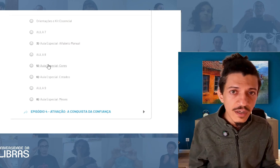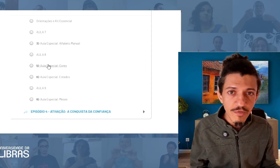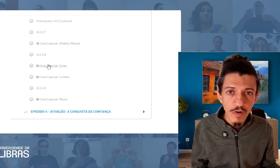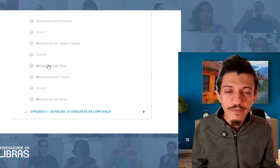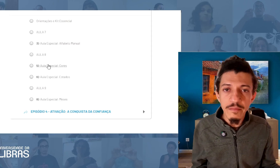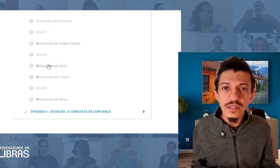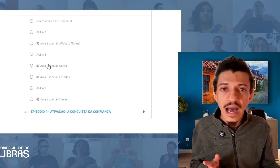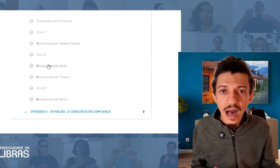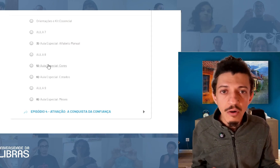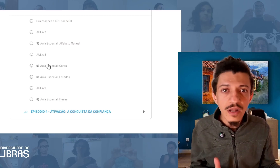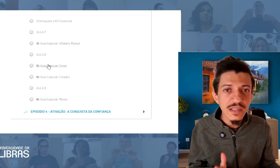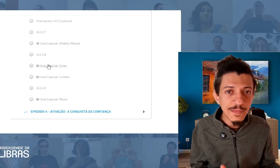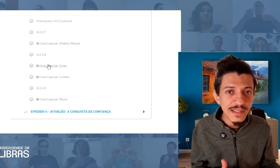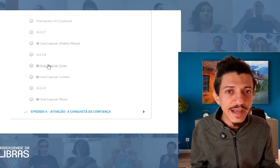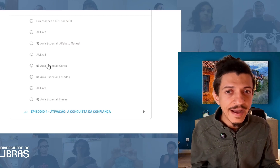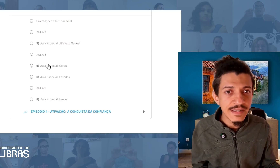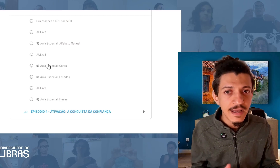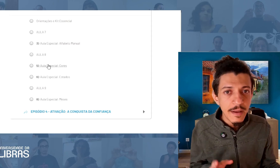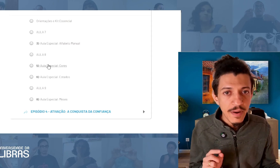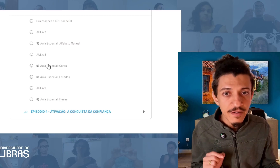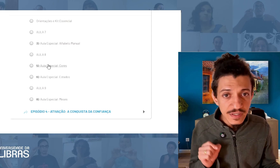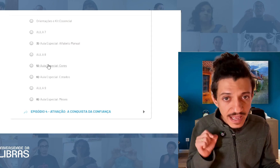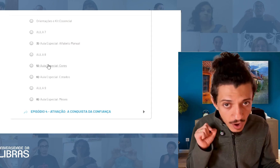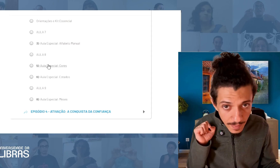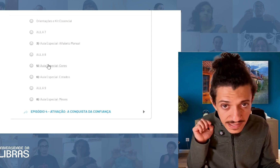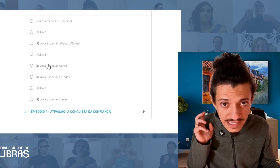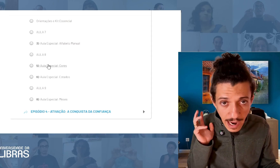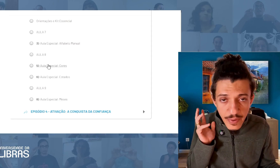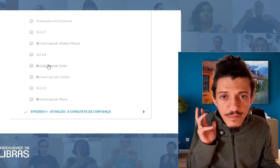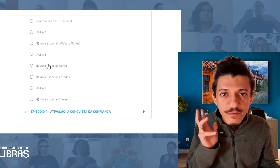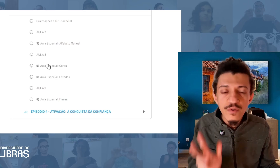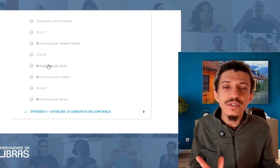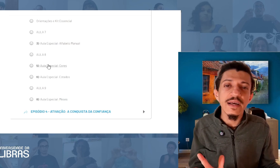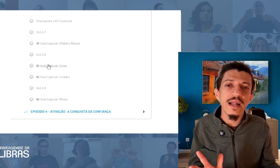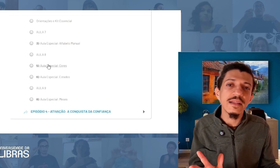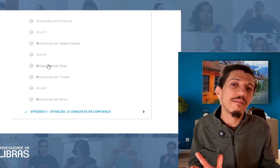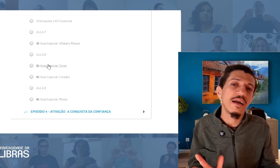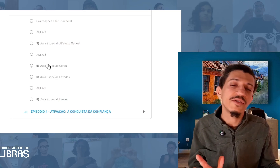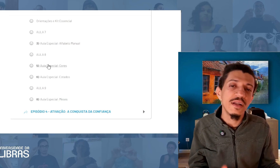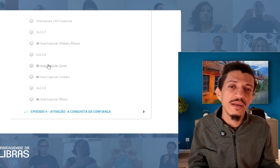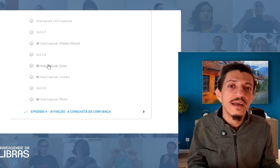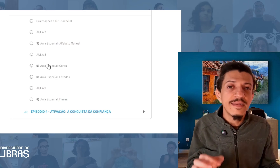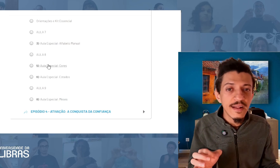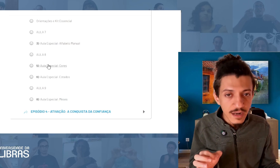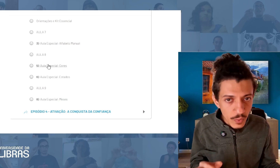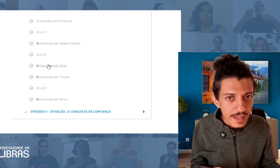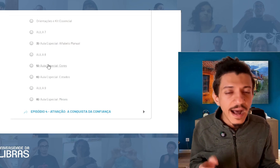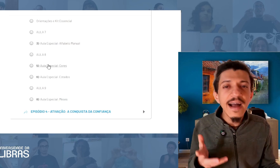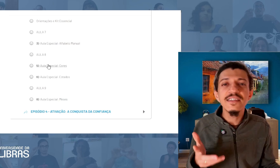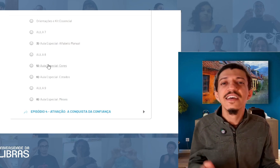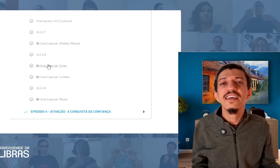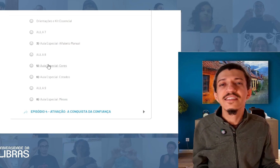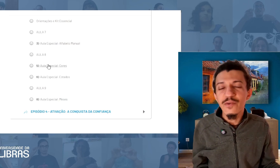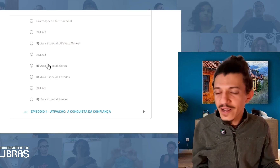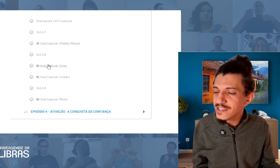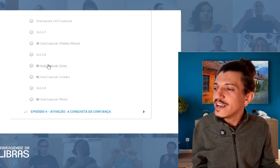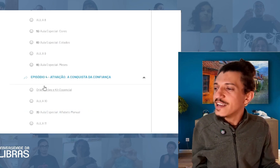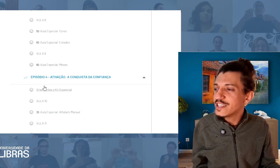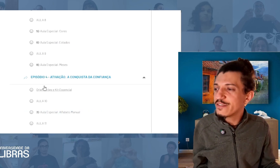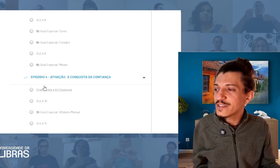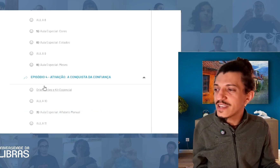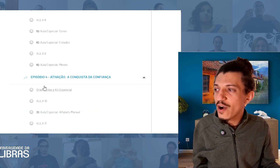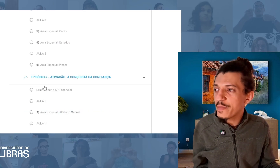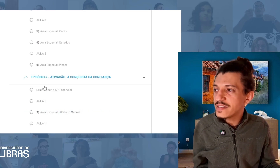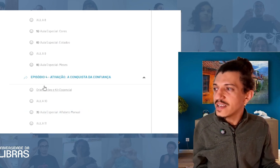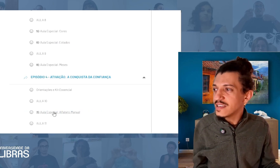nós desenvolvemos aulas especiais para que você realmente se aprofunde naquela temática ali, tendo a tranquilidade e a segurança de